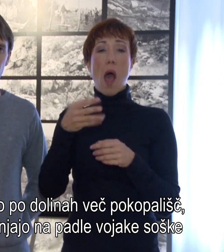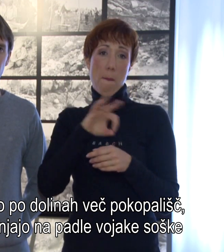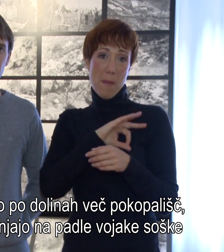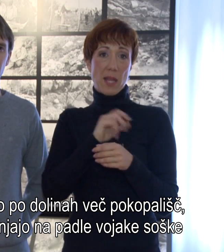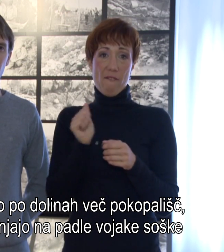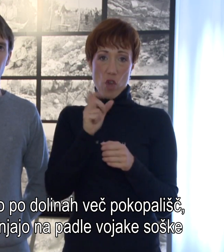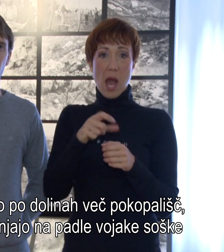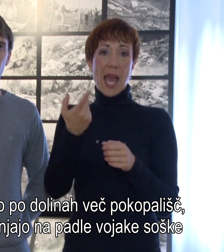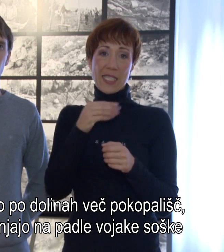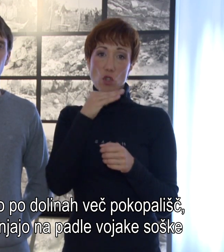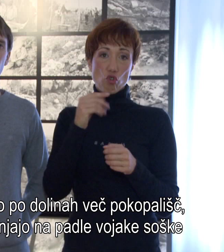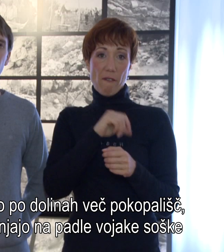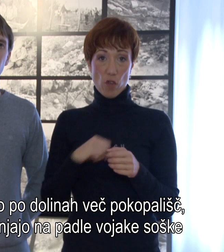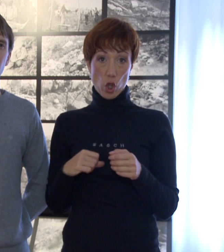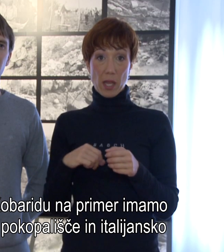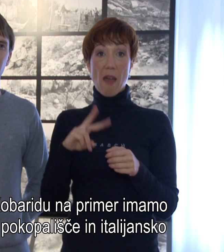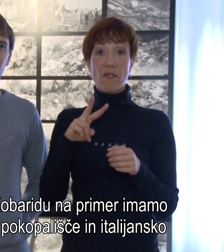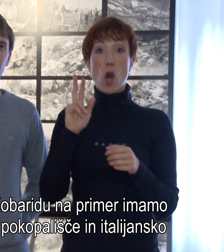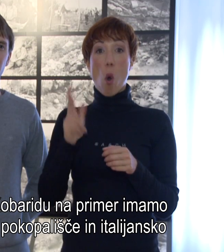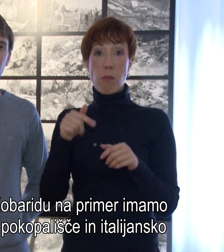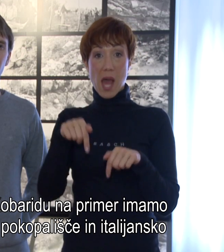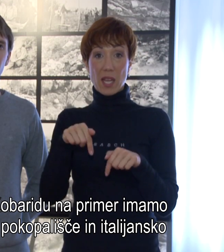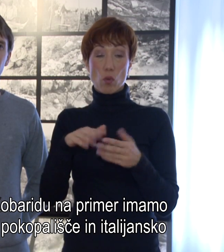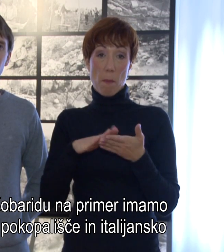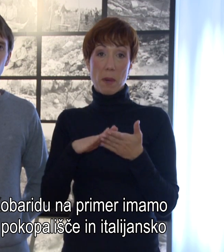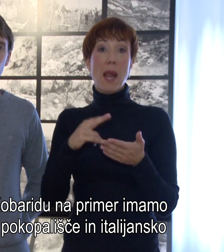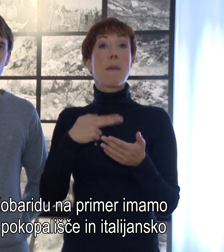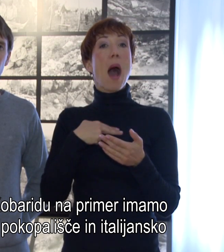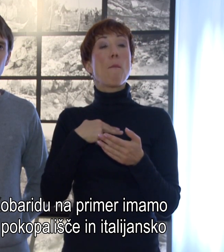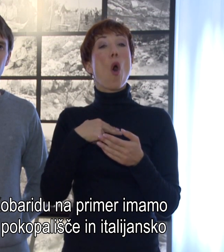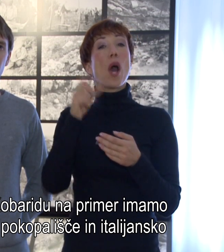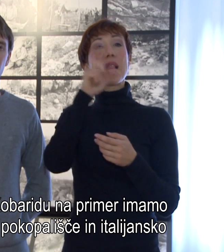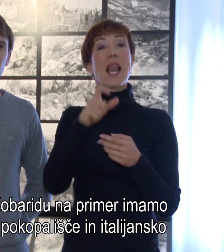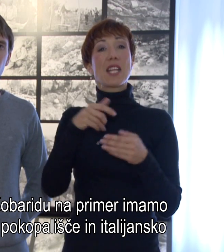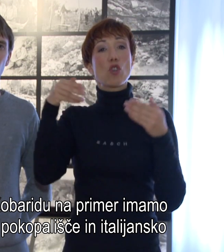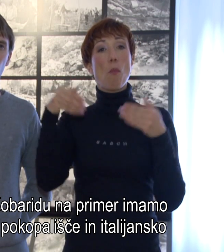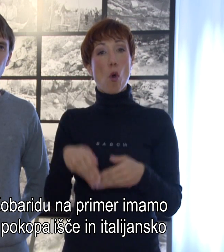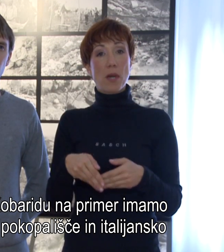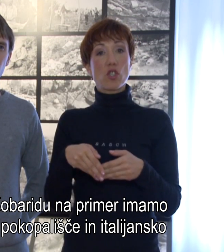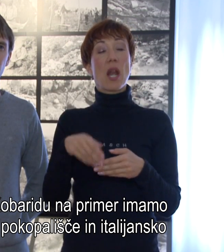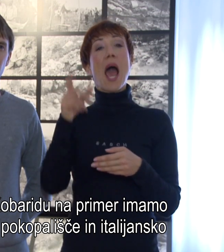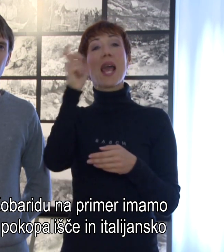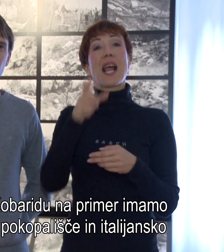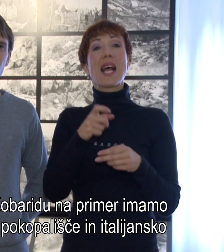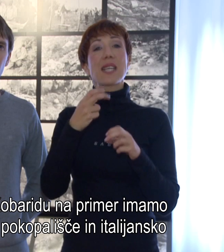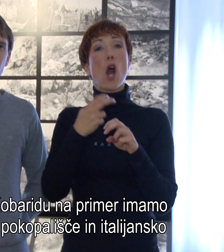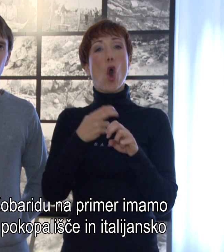fronte. V Kobaridu, na primer, imamo italijansko pokopališče, italijansko kostnico, ki